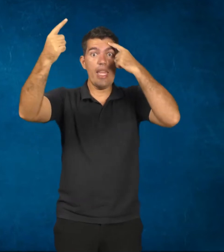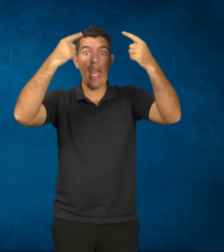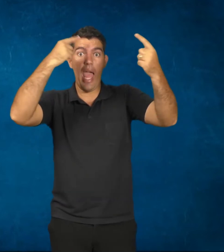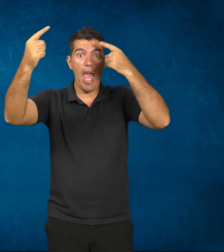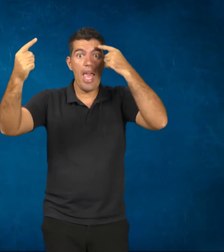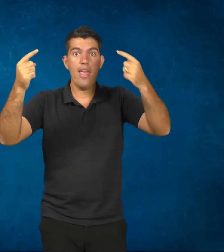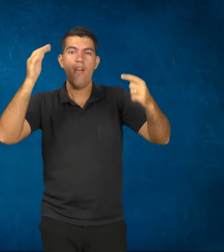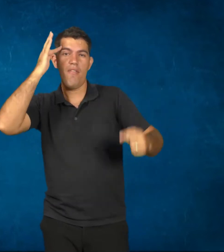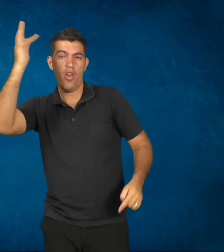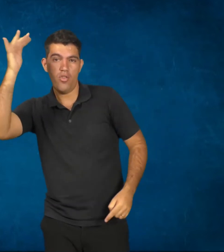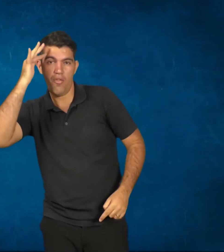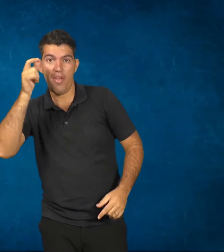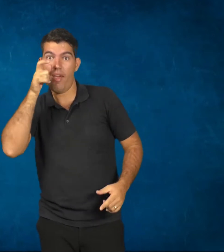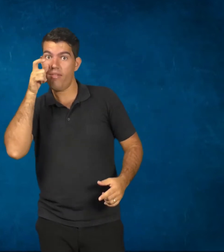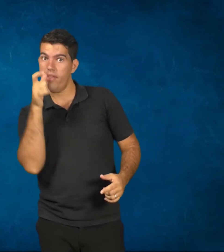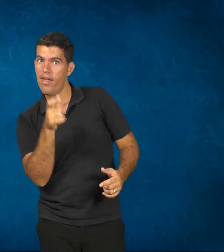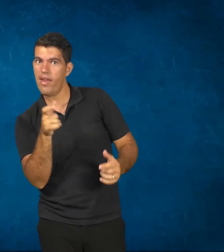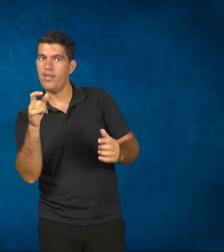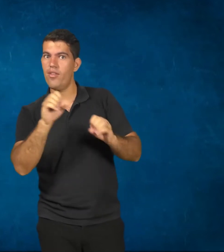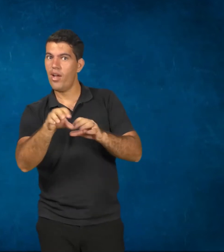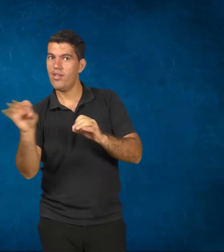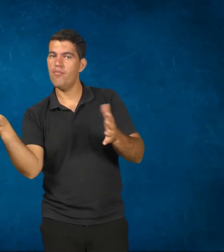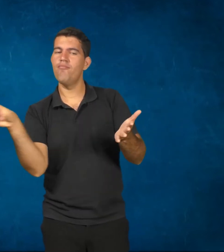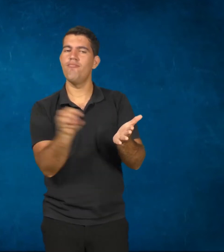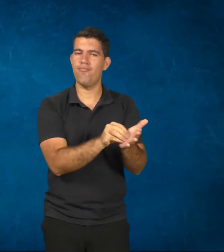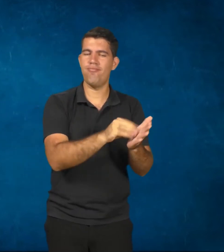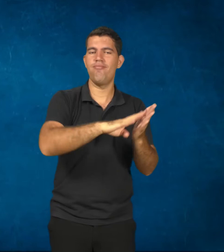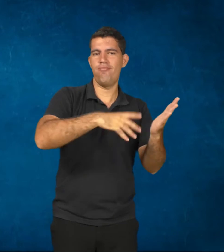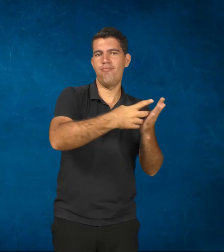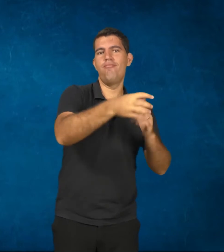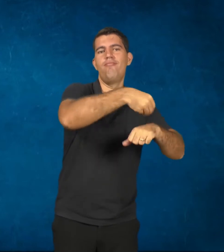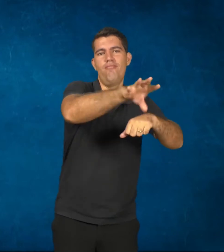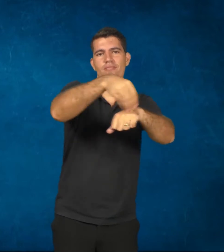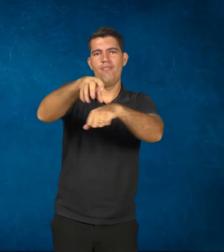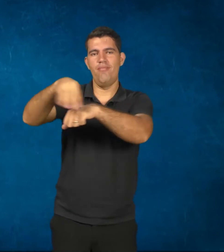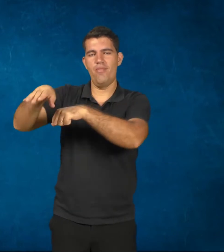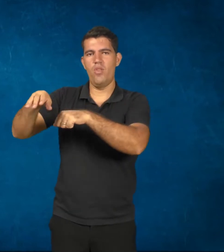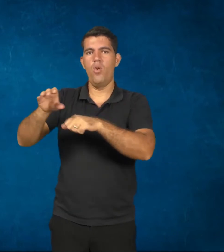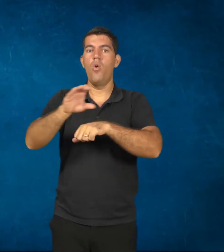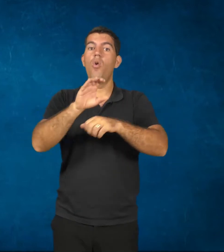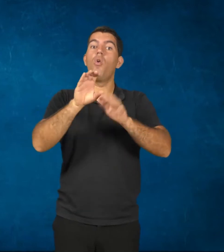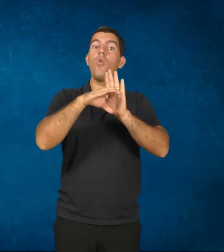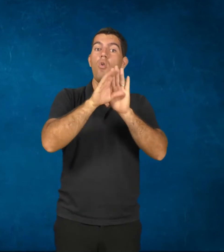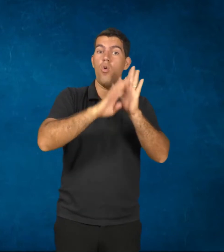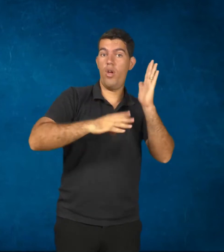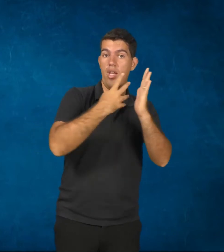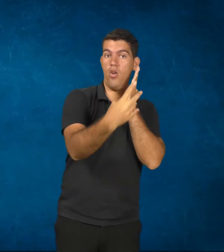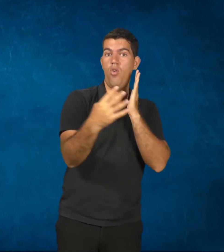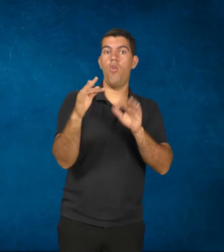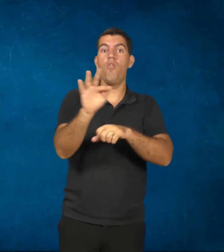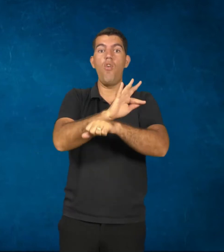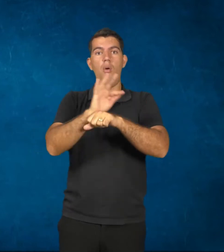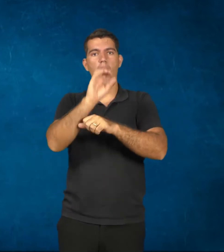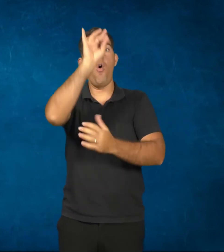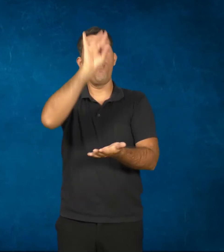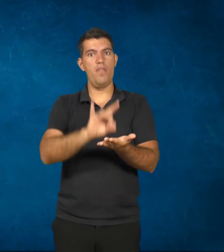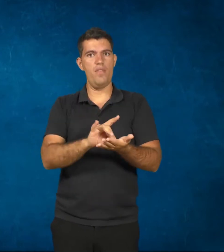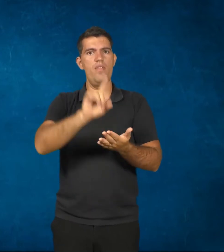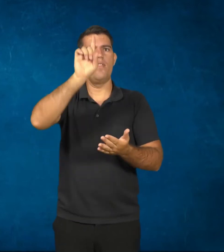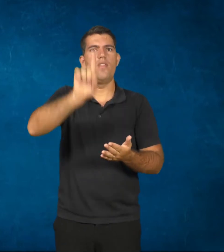da intencionalidade educacional. O currículo formal ou oficial é aquele prescrito como desejável